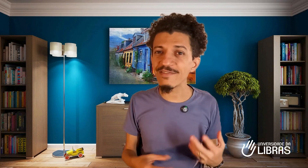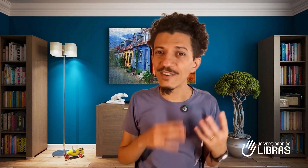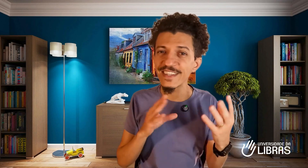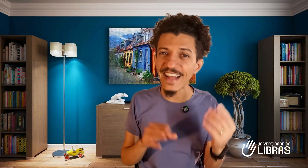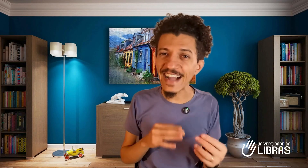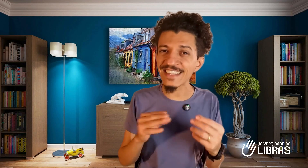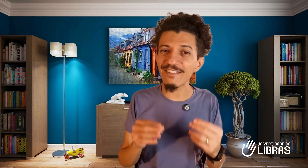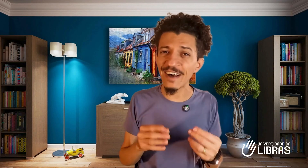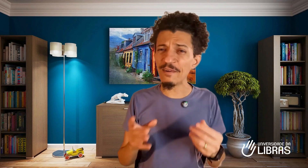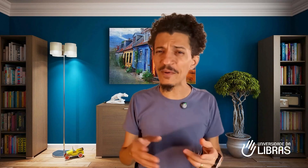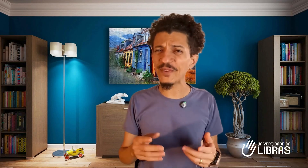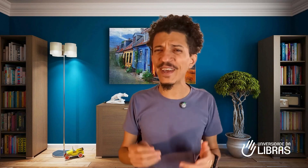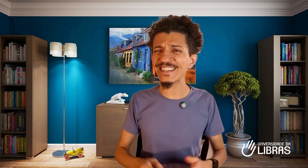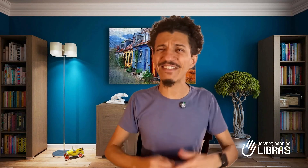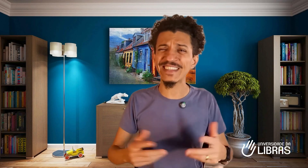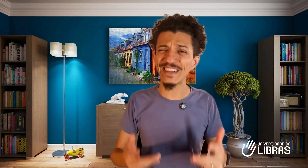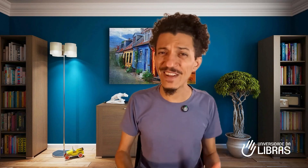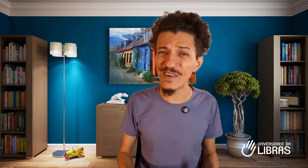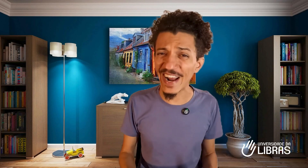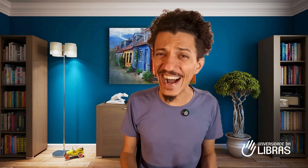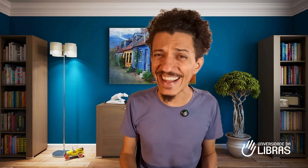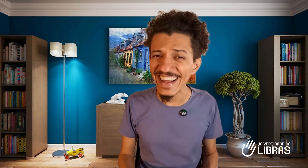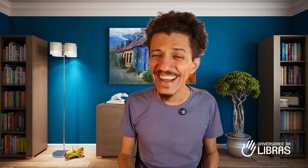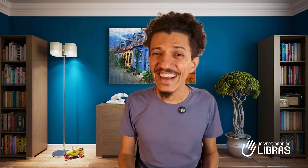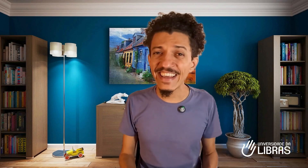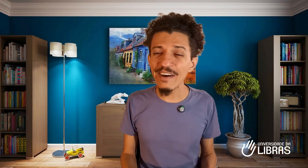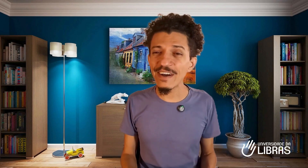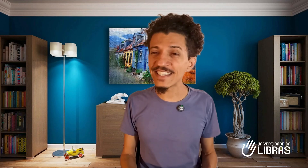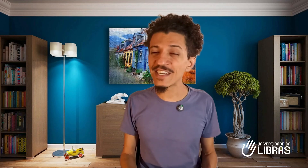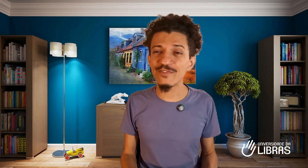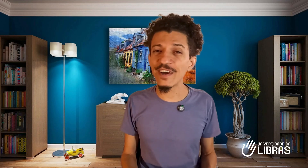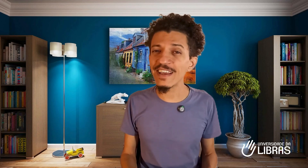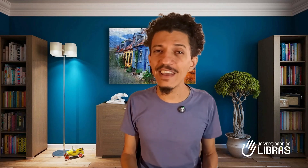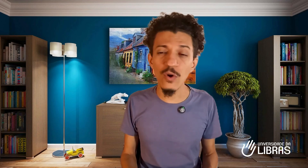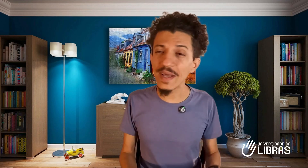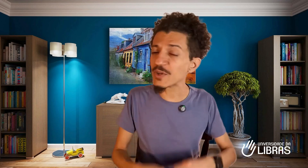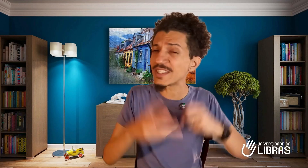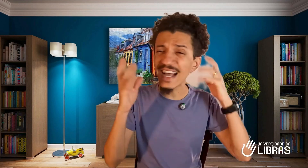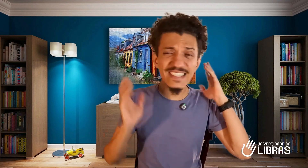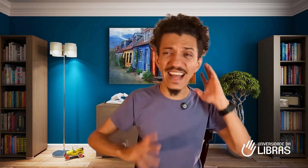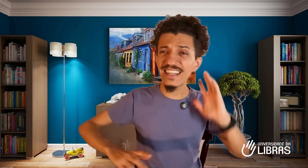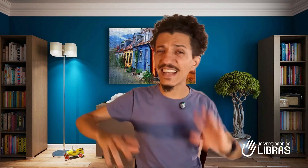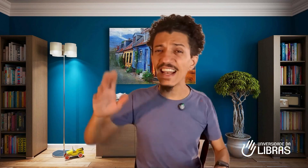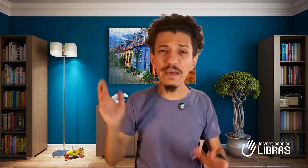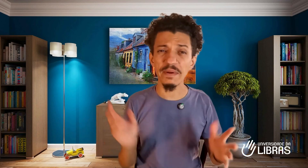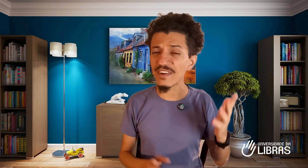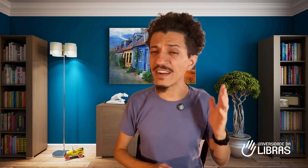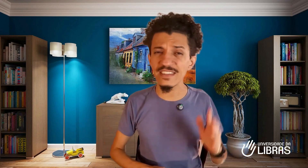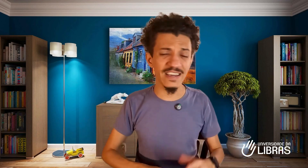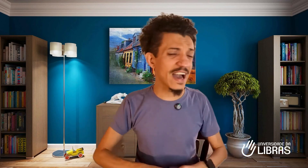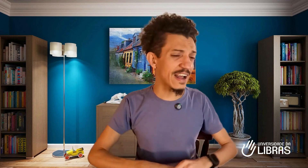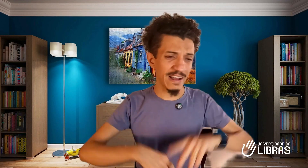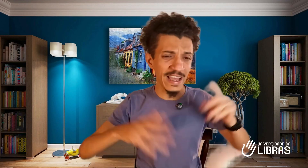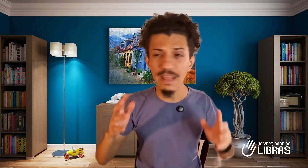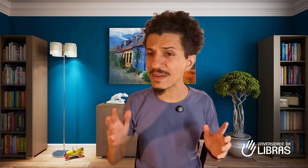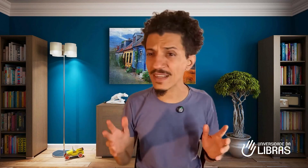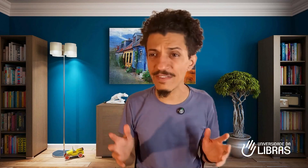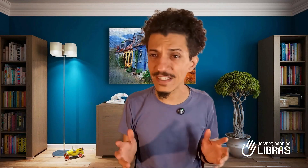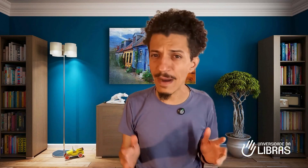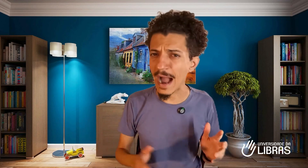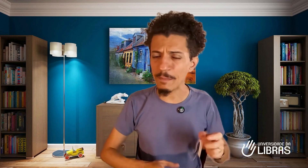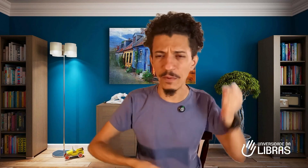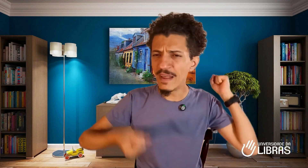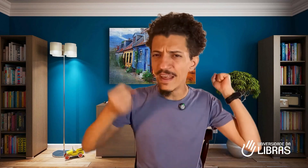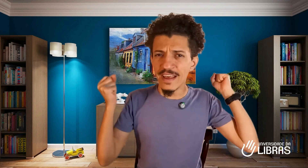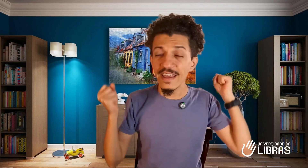e a velocidade da fala no português estava tão demorada que a gente foi e começou já a sinalizar em Libras, falando assim, cara, em Libras isso aqui vai